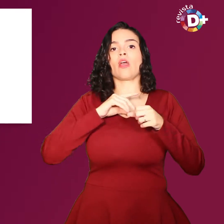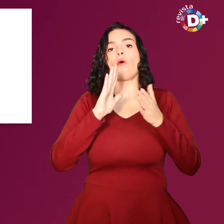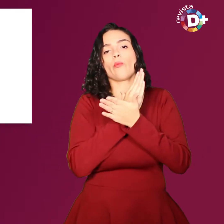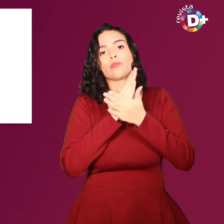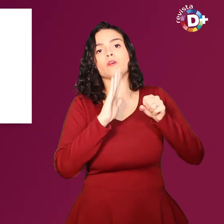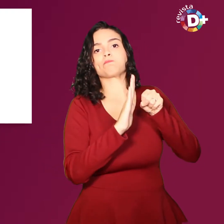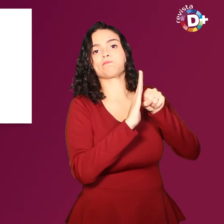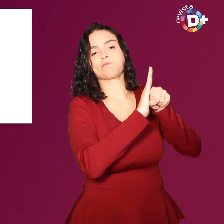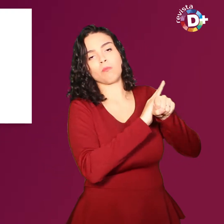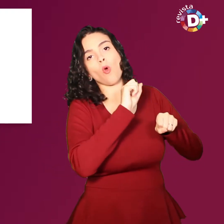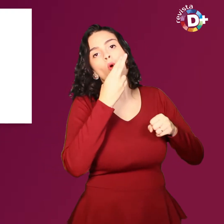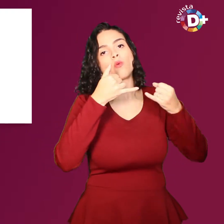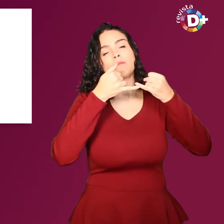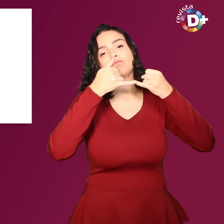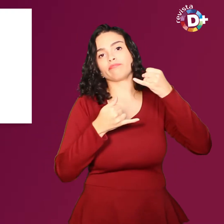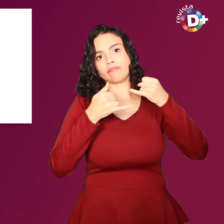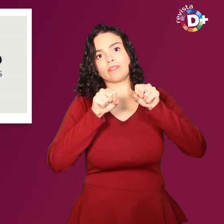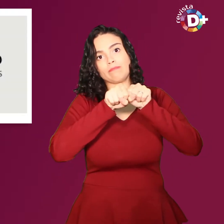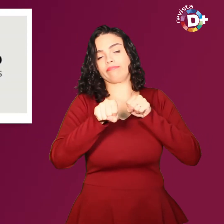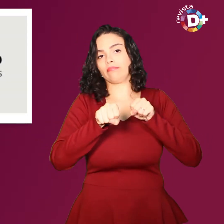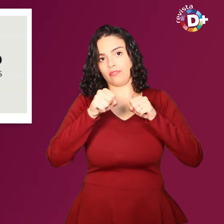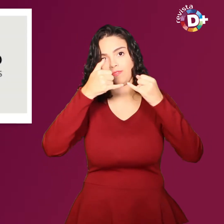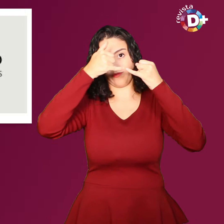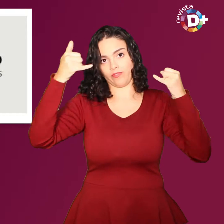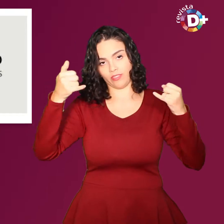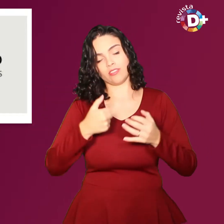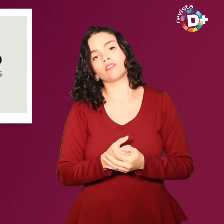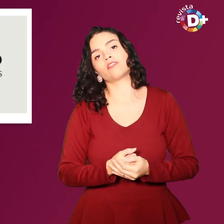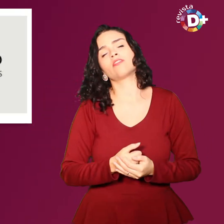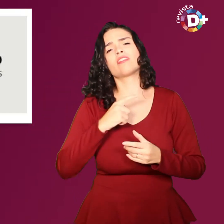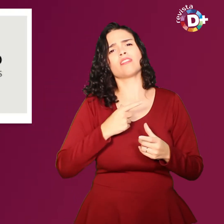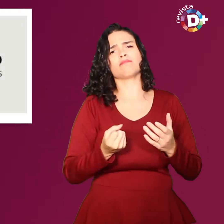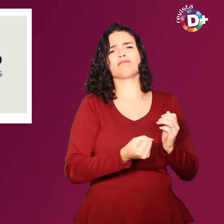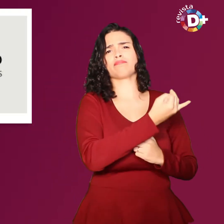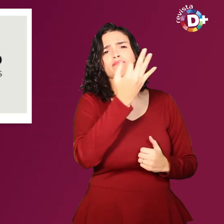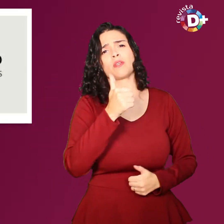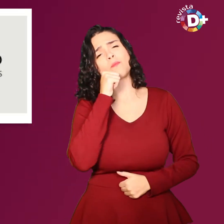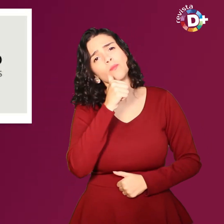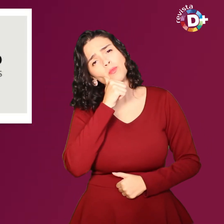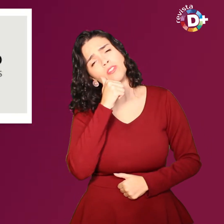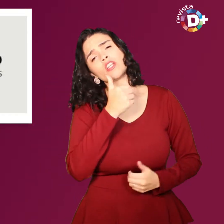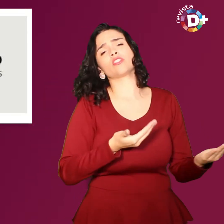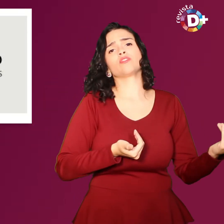entupimento ou ruptura destes. Pontes Neto chama a atenção para o número de mulheres jovens que